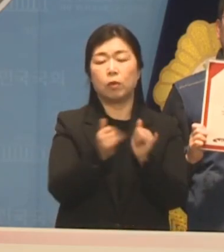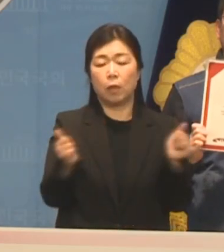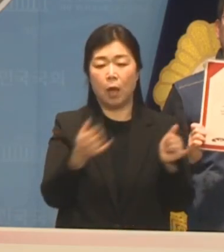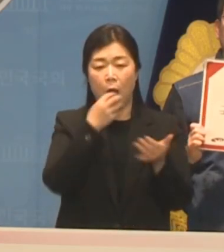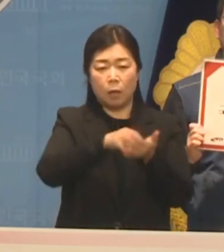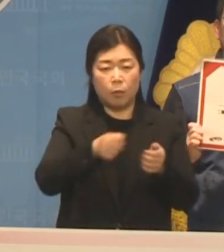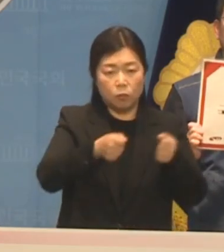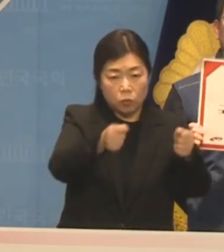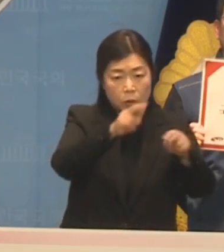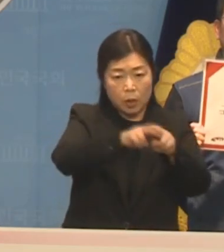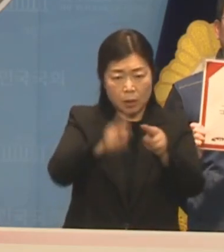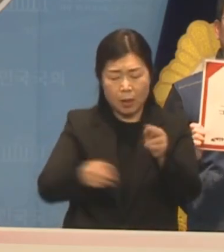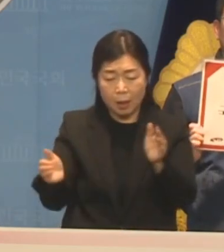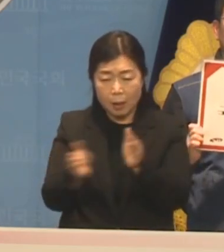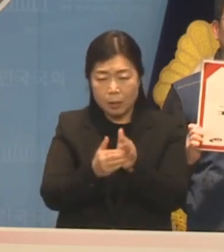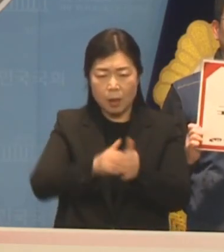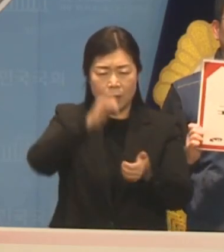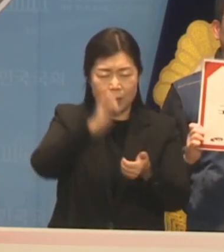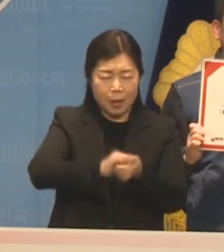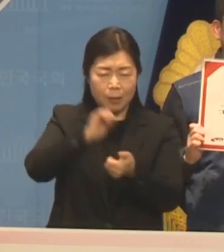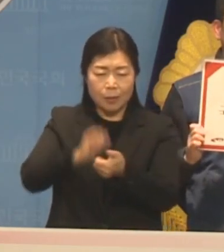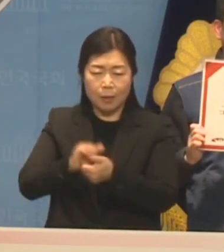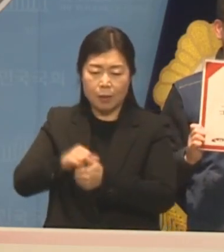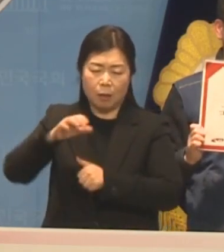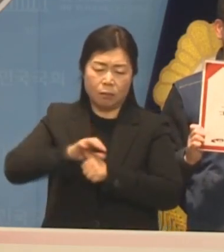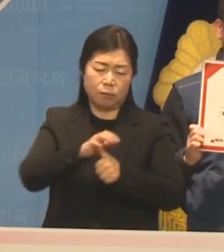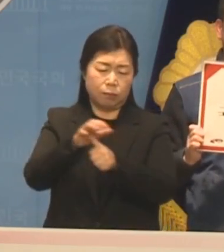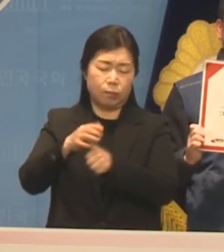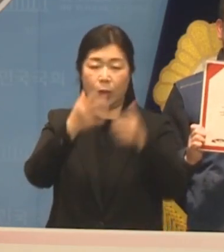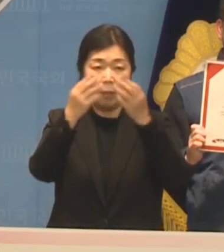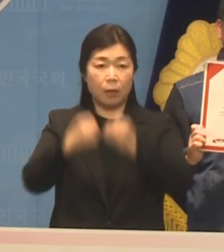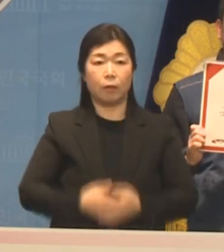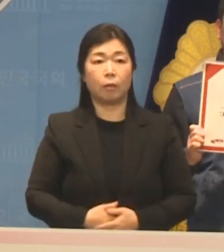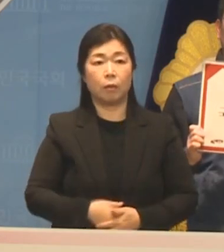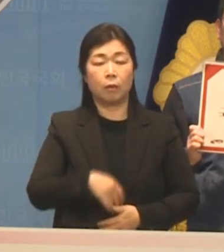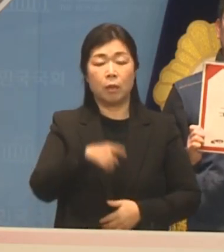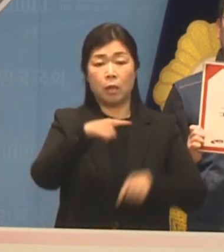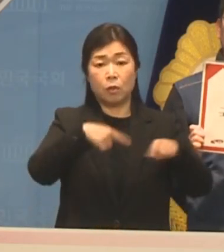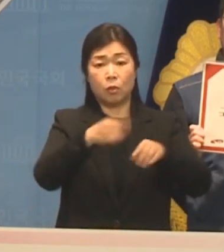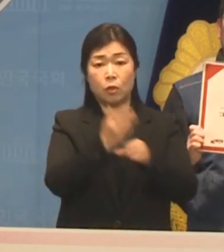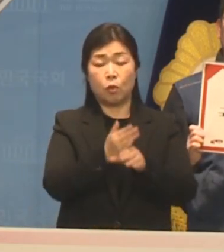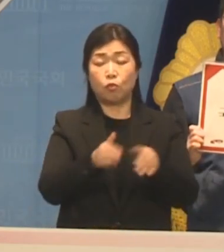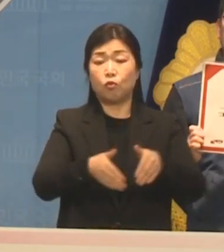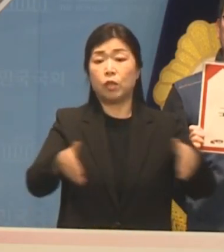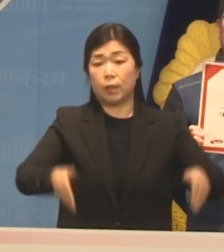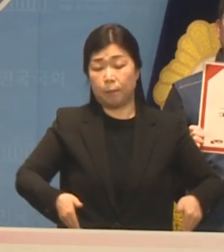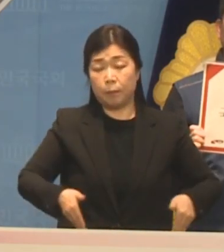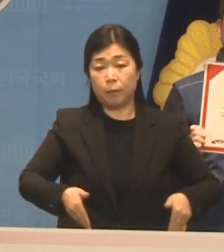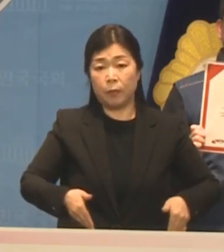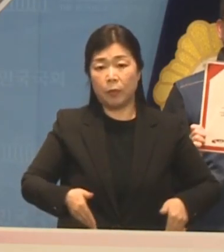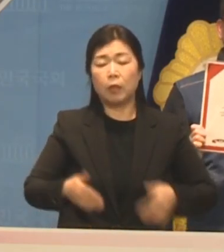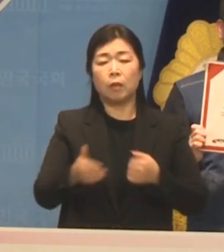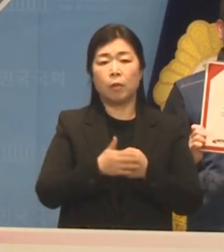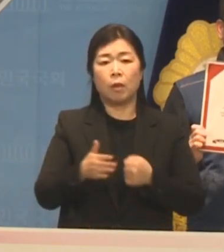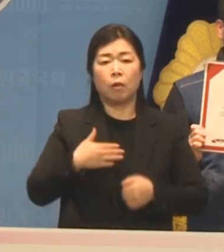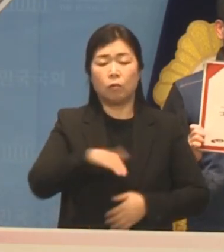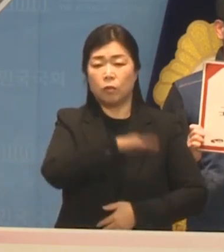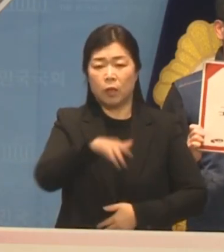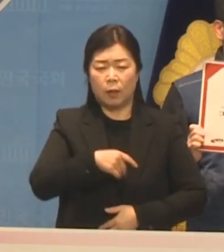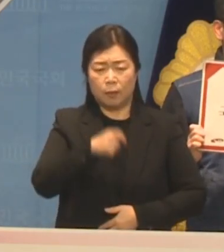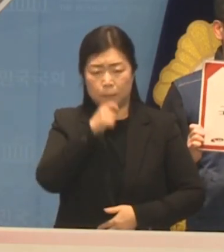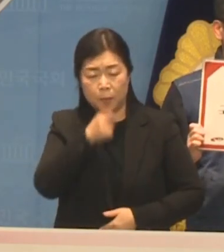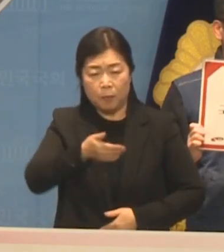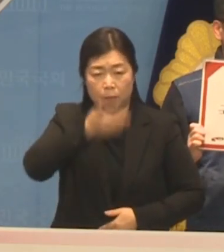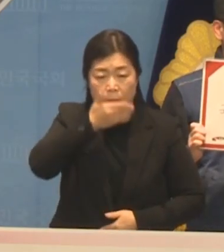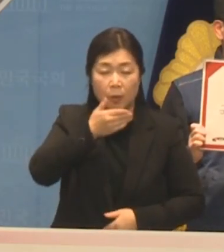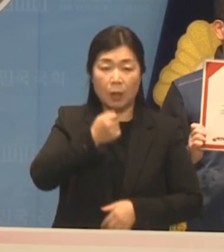임용부터 퇴직까지 너무나 많은 제약 속에 살아가고 있습니다. 정치적 중립이라는 이유 하나로 저희는 입틀막을